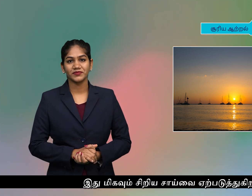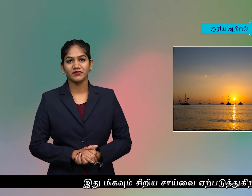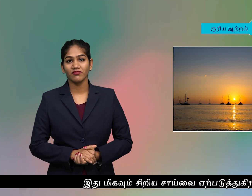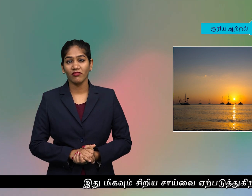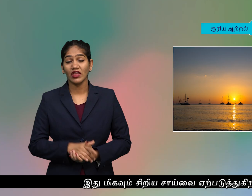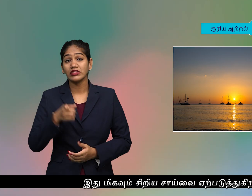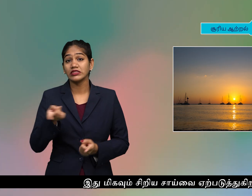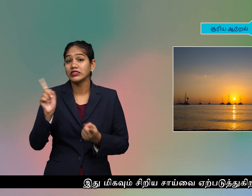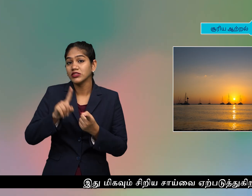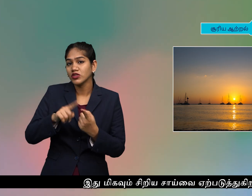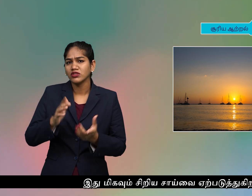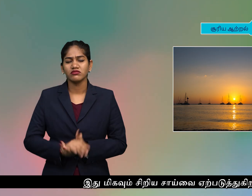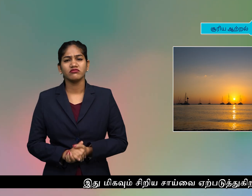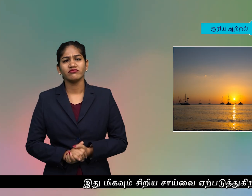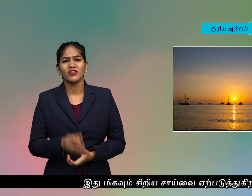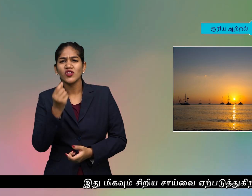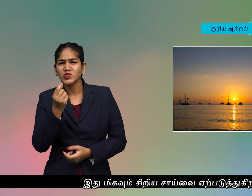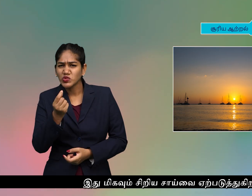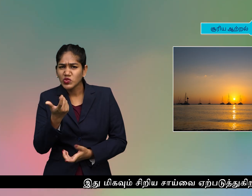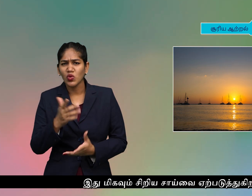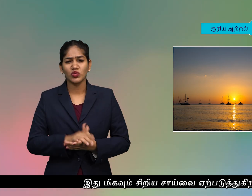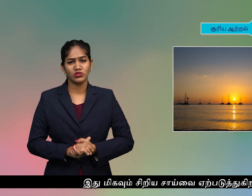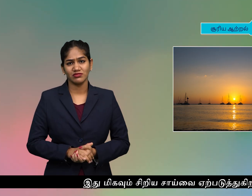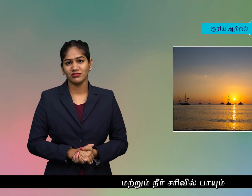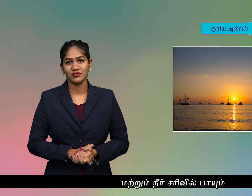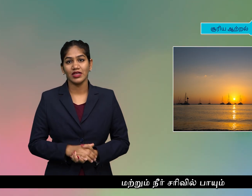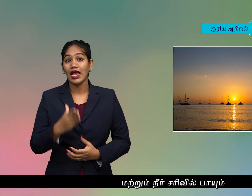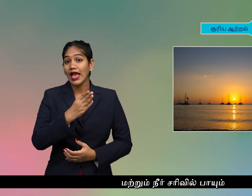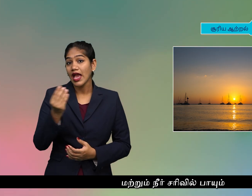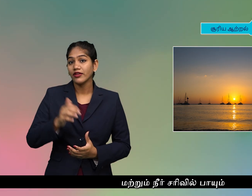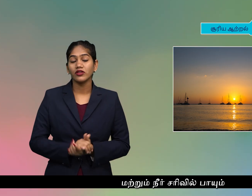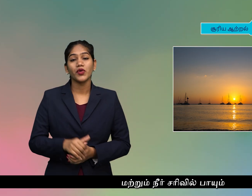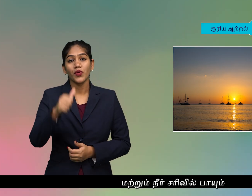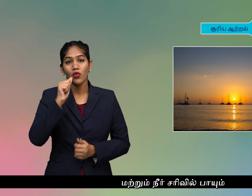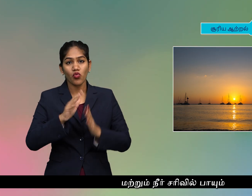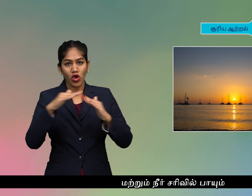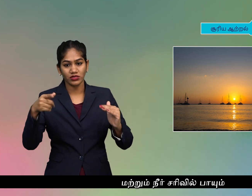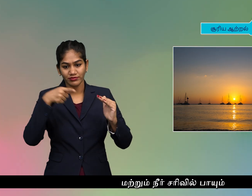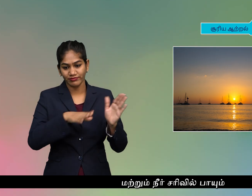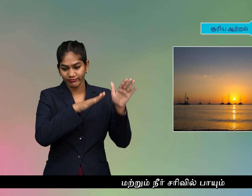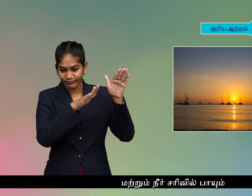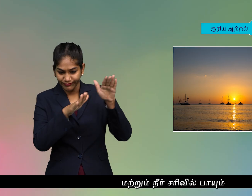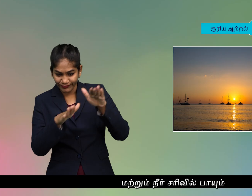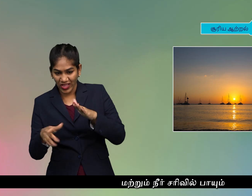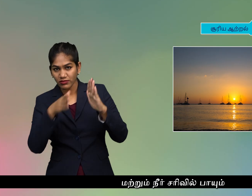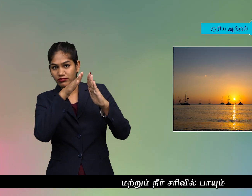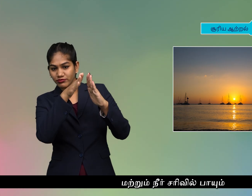இது மிகவும் சிறிய சாய்வை ஏற்படுத்துகிறது மற்றும் நீர் சரிவில் பாயும்.